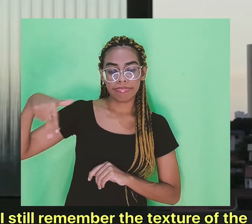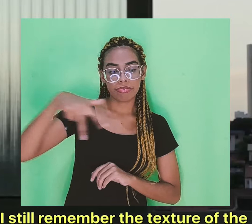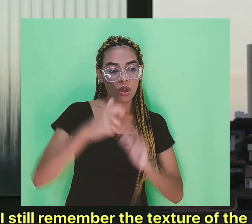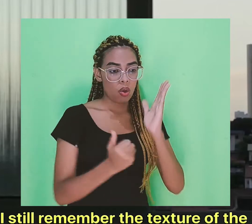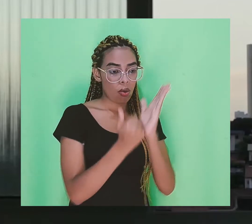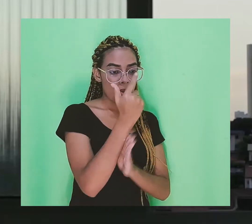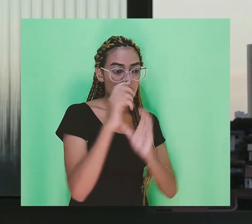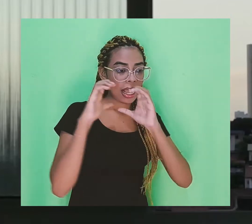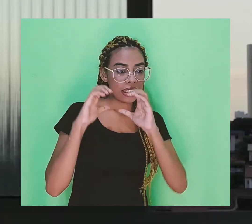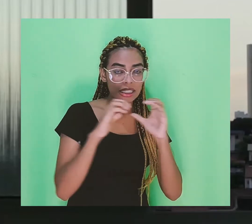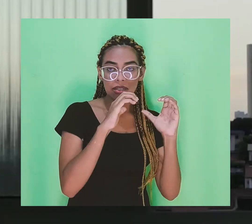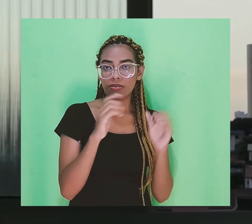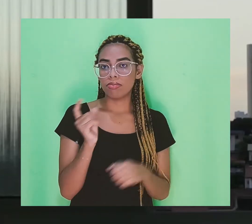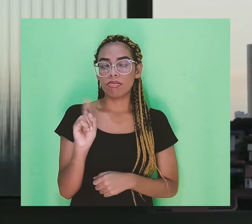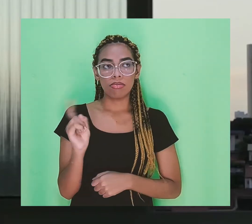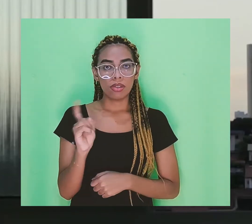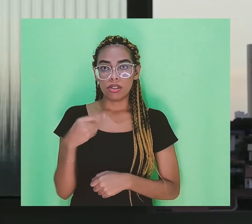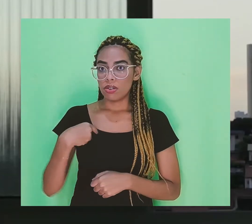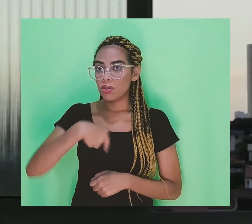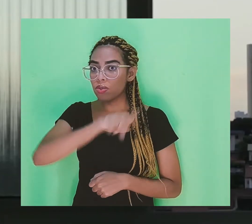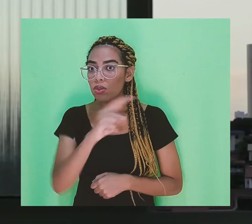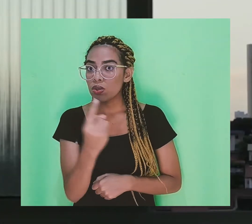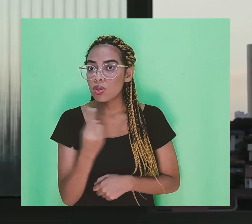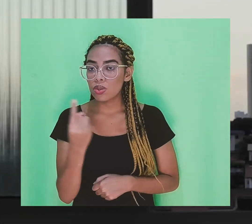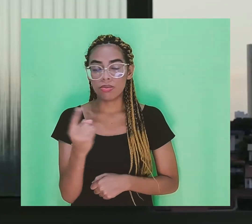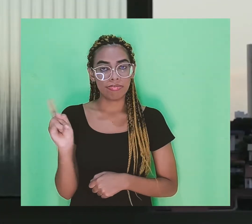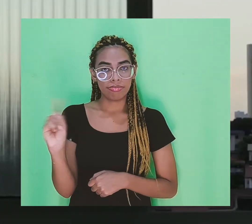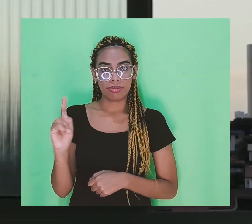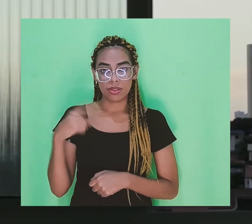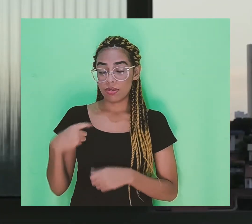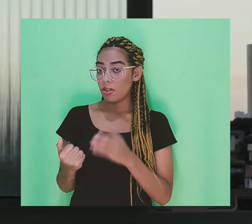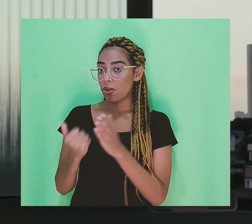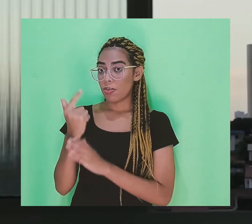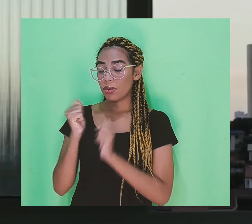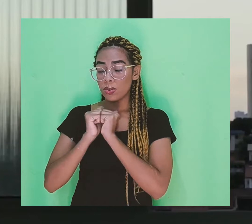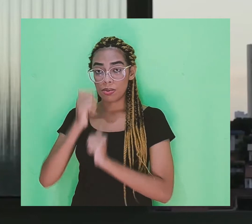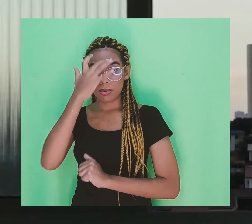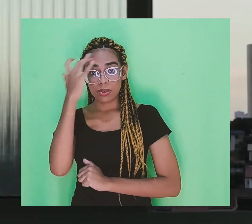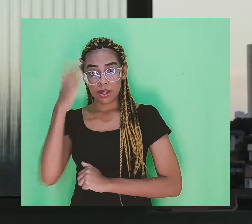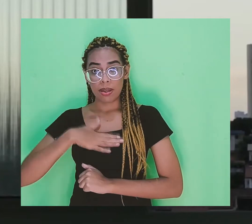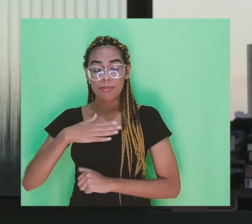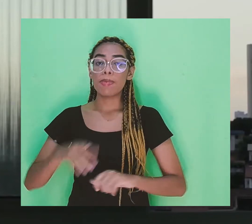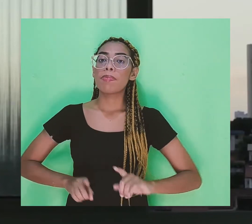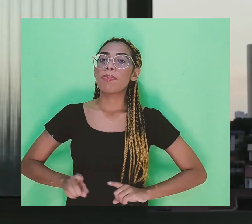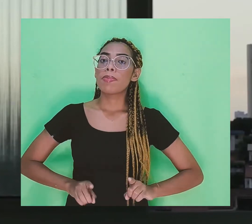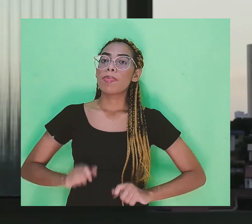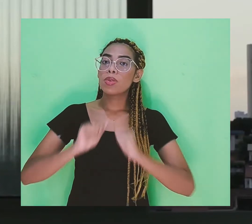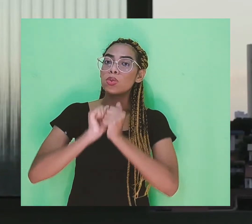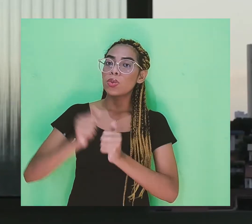comprar um milho para comer quentinho, né? Não, você vai comprar com alguém, sabe? Quem é esse alguém? Era minha prima, que eu convivi muito com ela